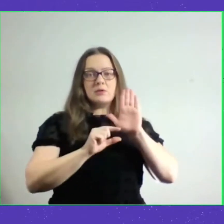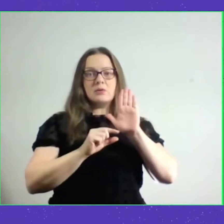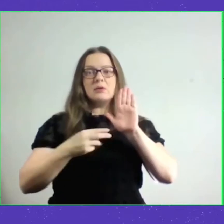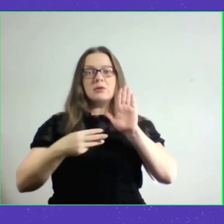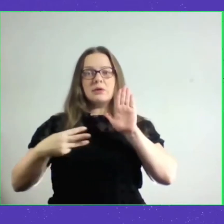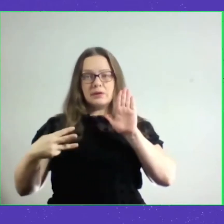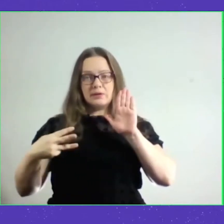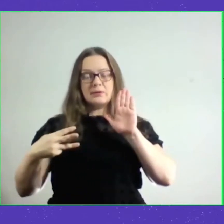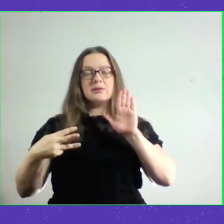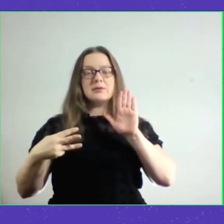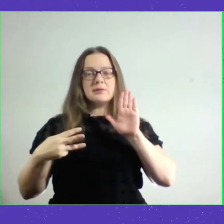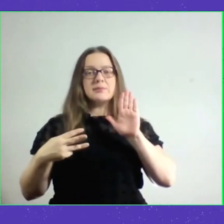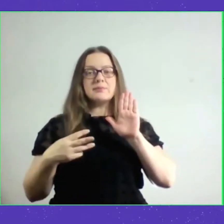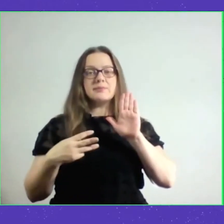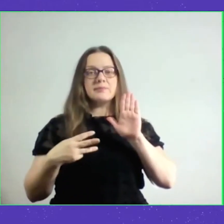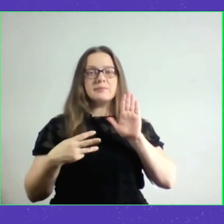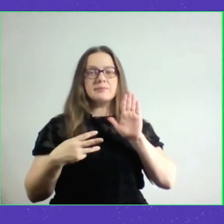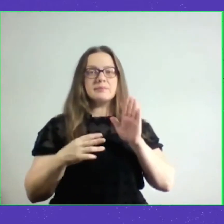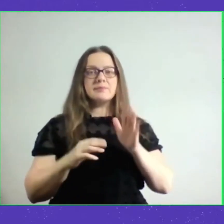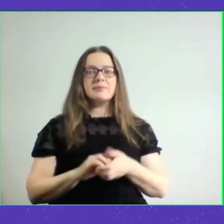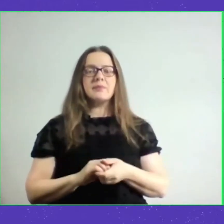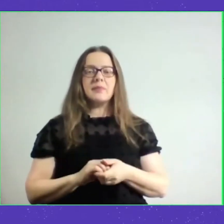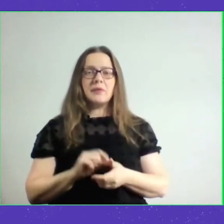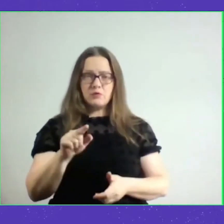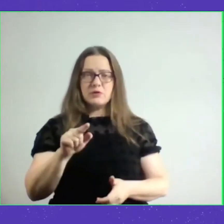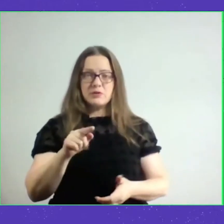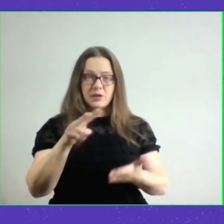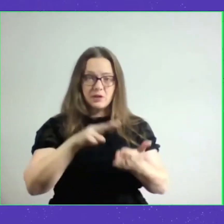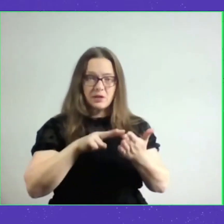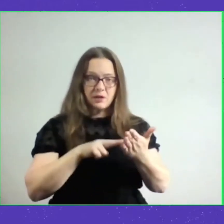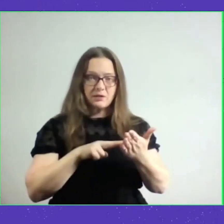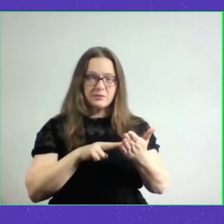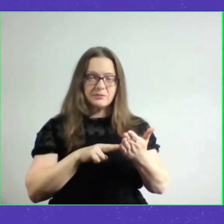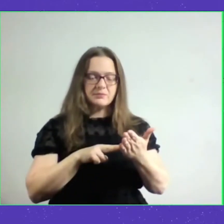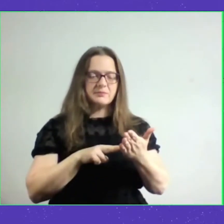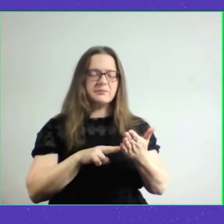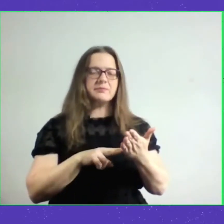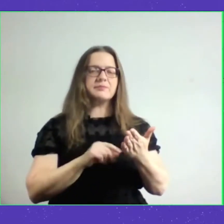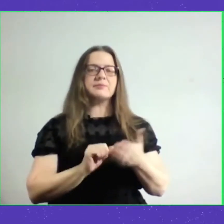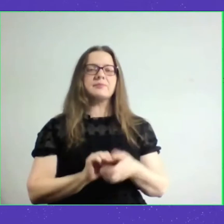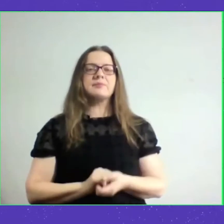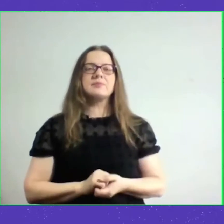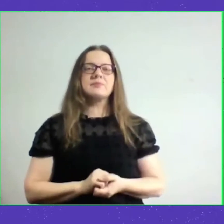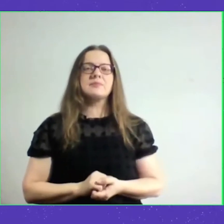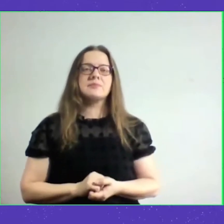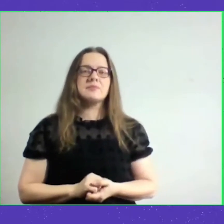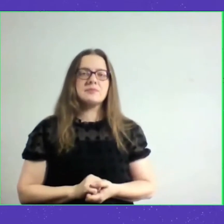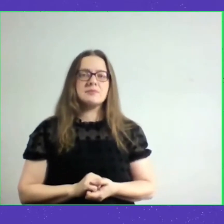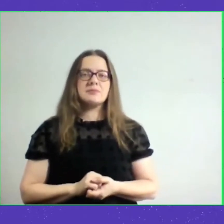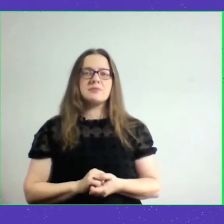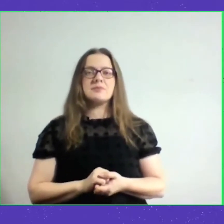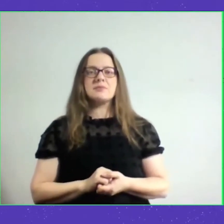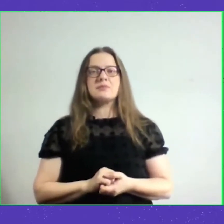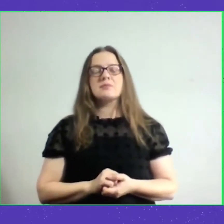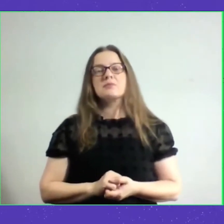Quem aqui já leu esse versículo? Capítulo 11, 2 Coríntios capítulo 11, né? Quem aqui já leu esse